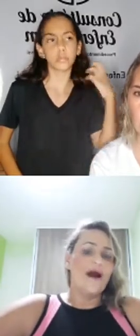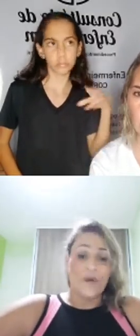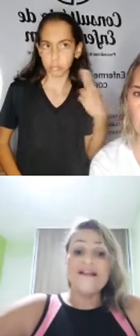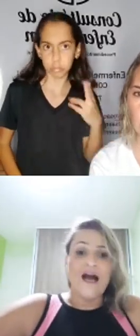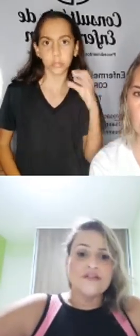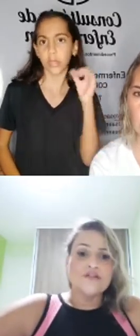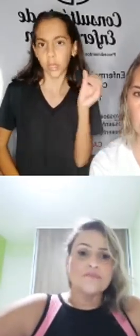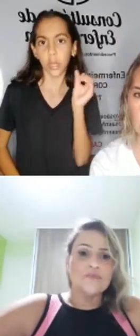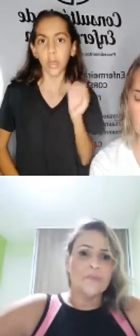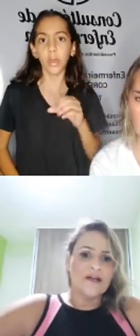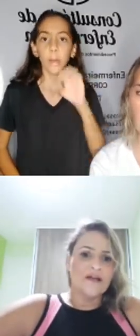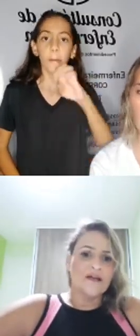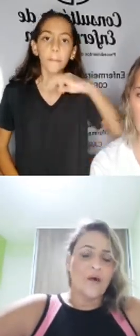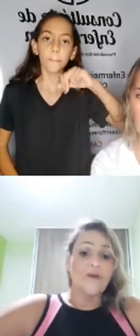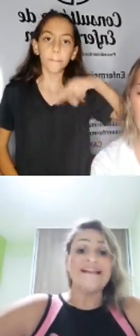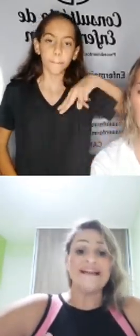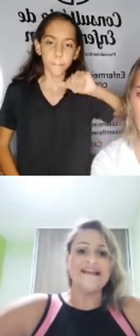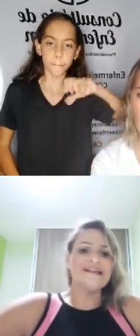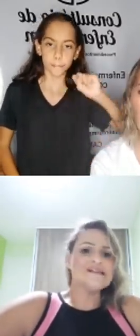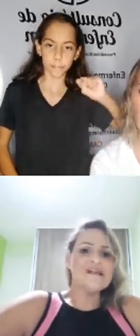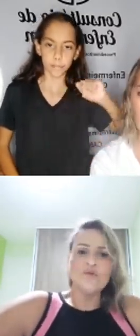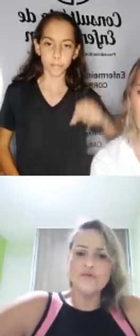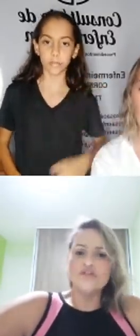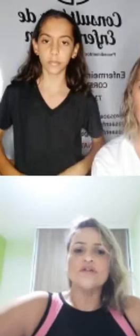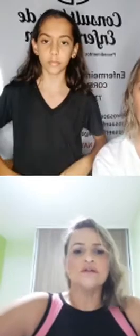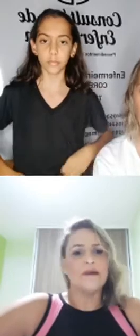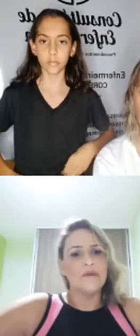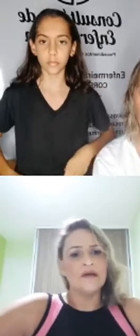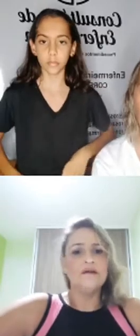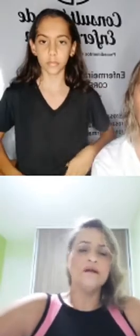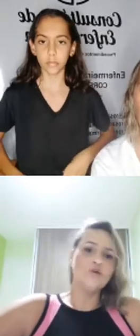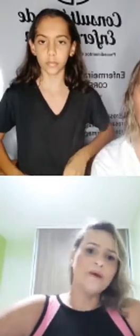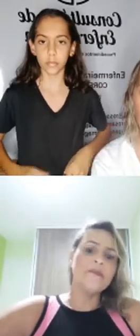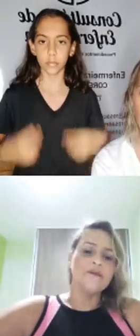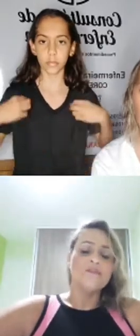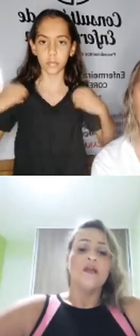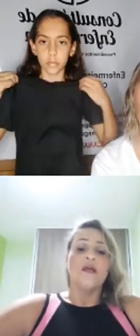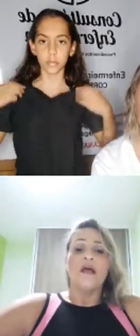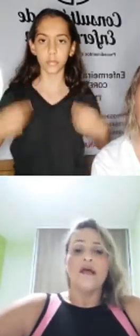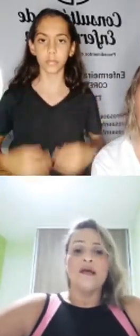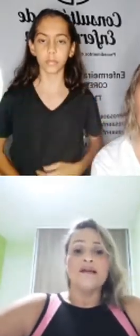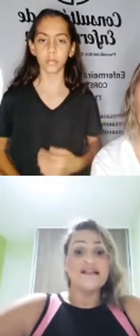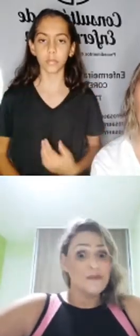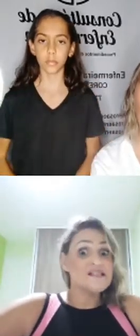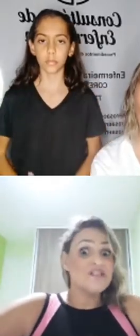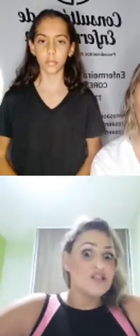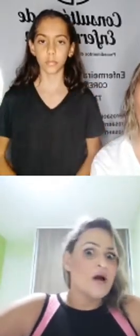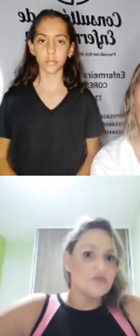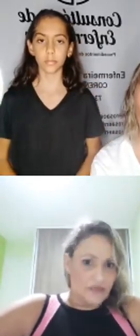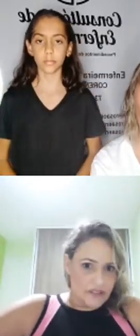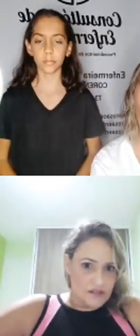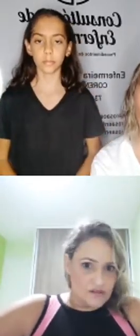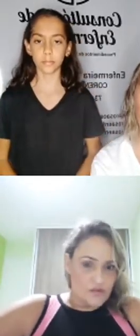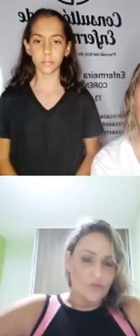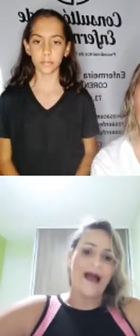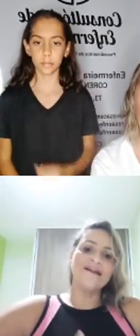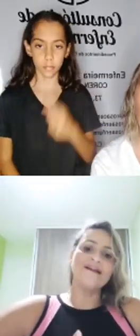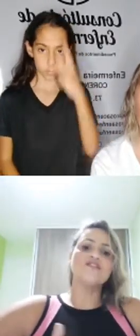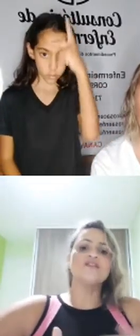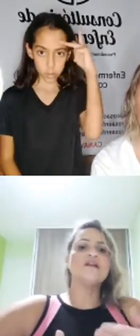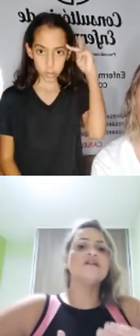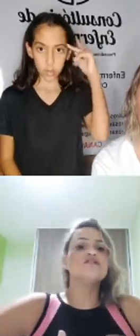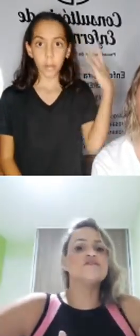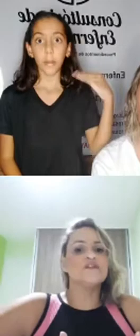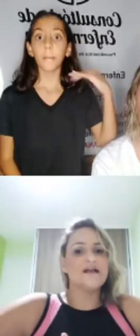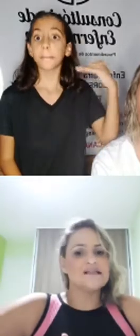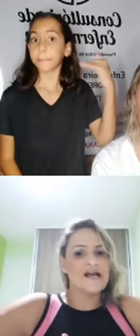a qualidade do pré-natal, nem a saúde da mãe e do bebê. Nas pacientes de alto risco, aí a gente